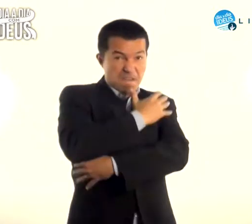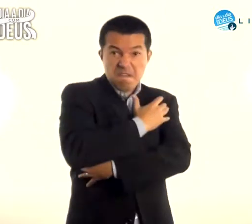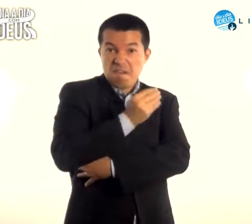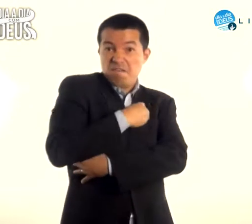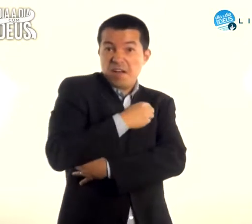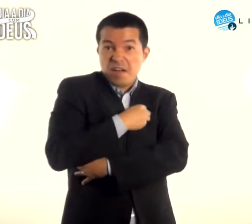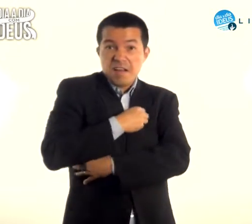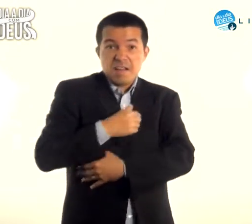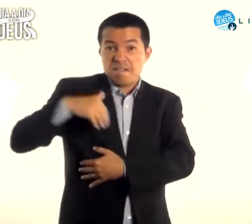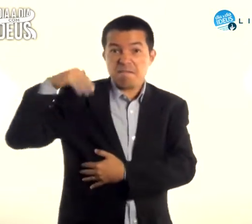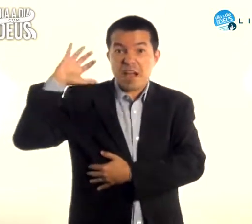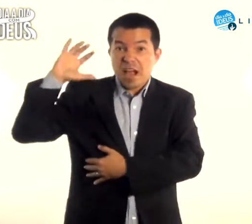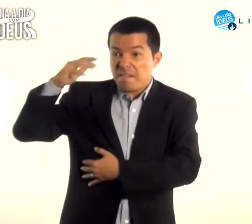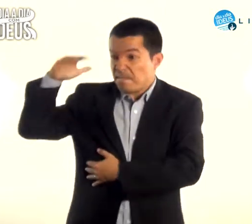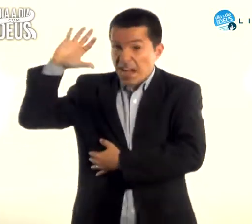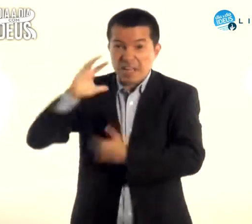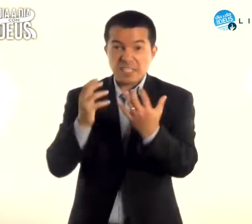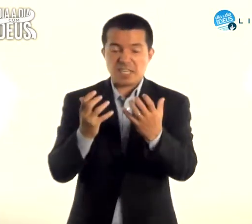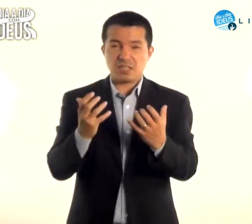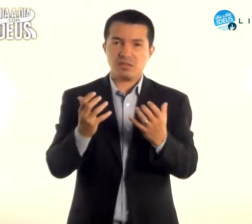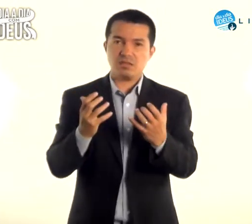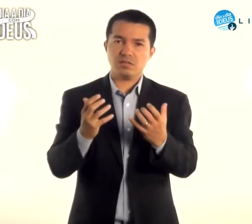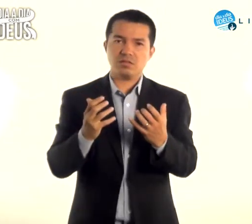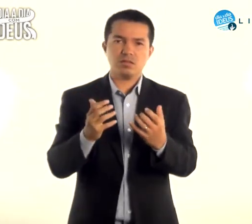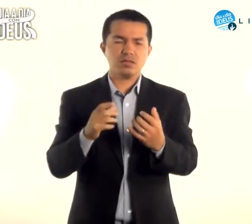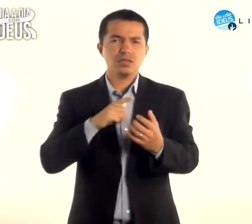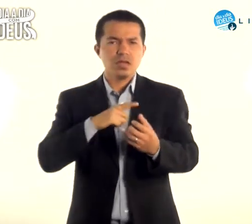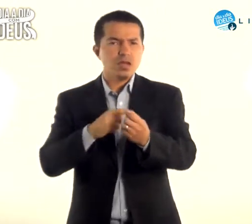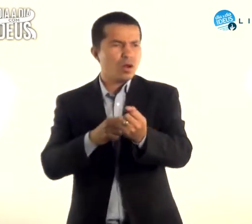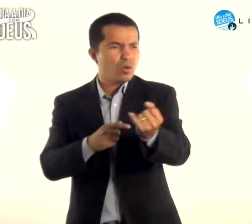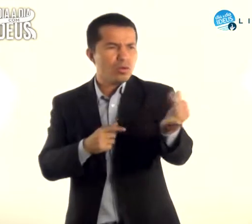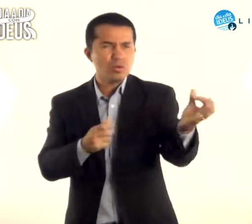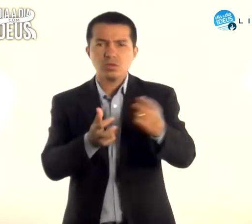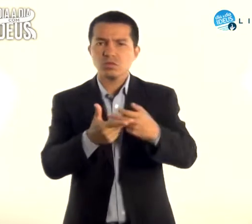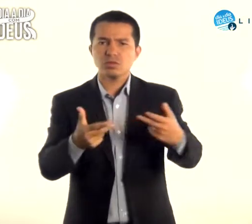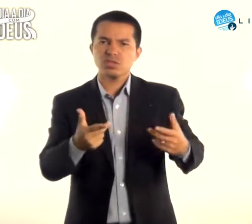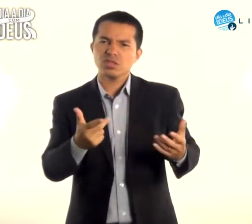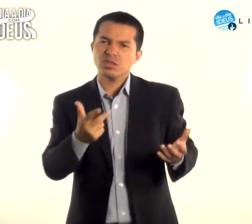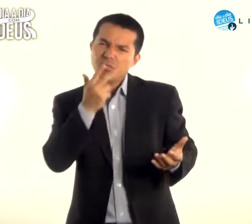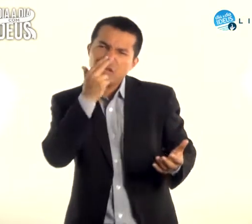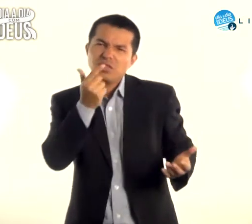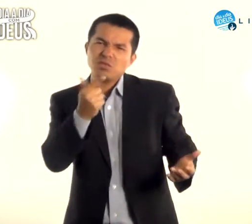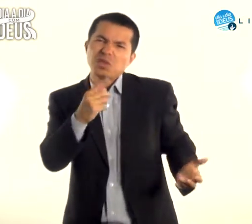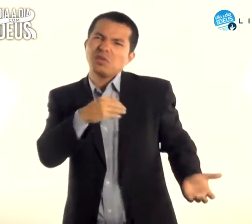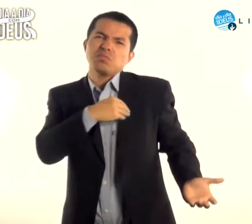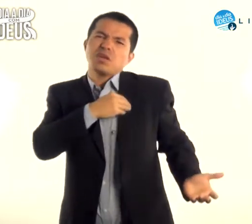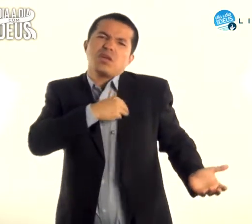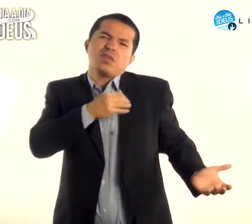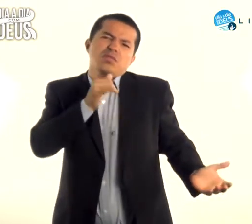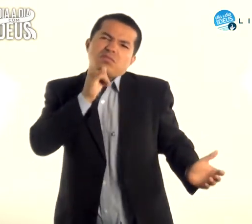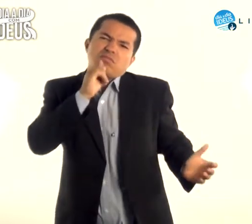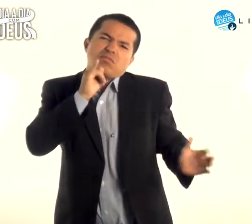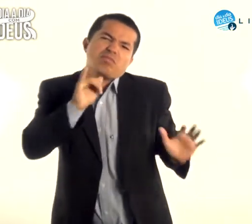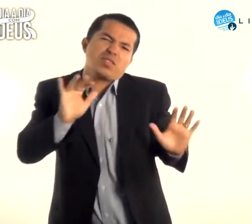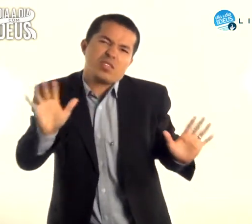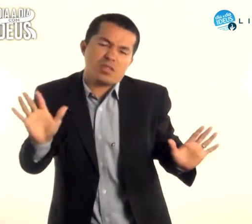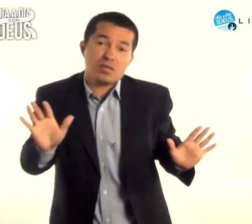em si mesmos, mas nos afastam de Deus, podem nos afastar de Deus, quando nós resolvemos que nós